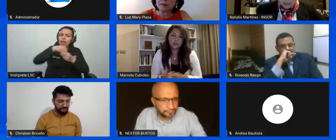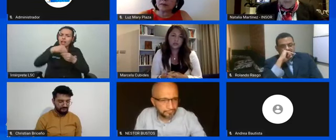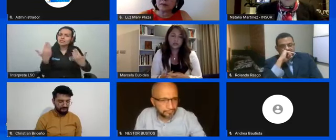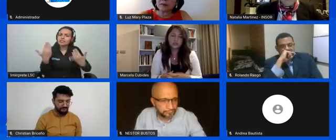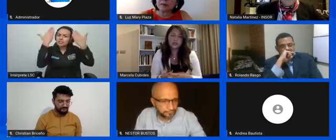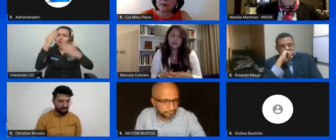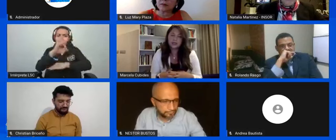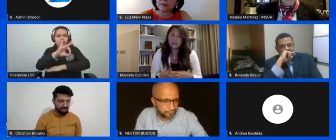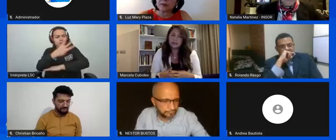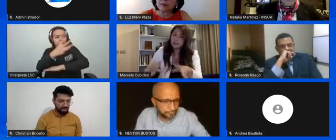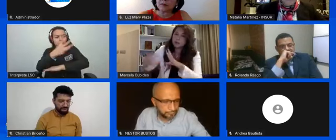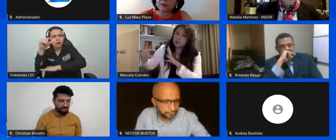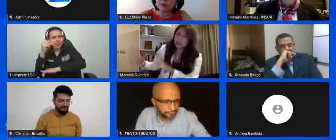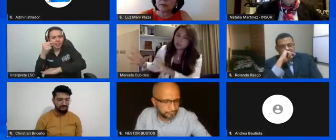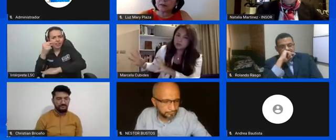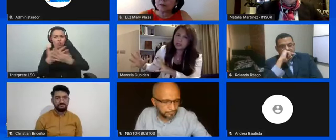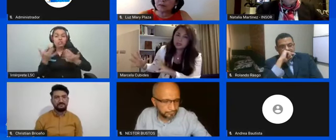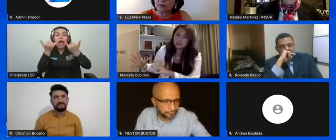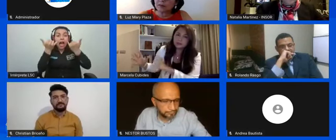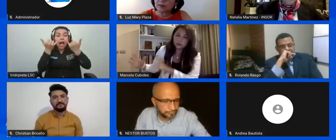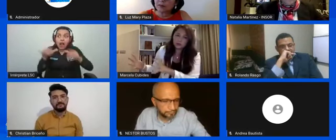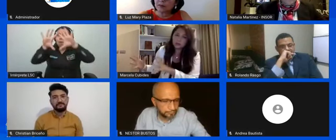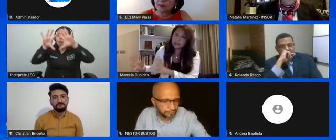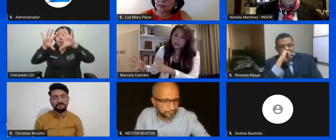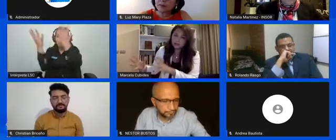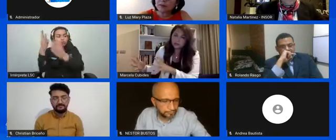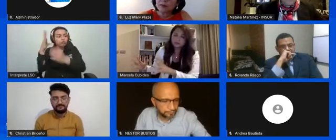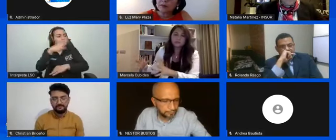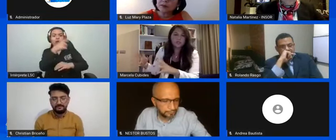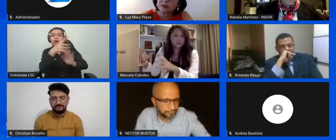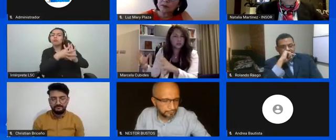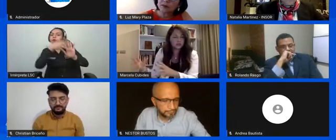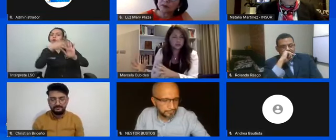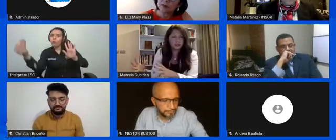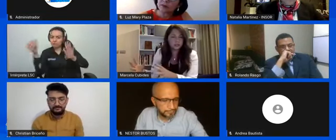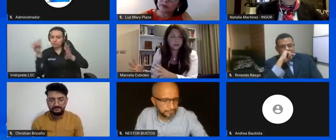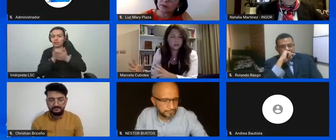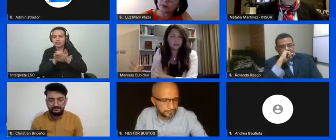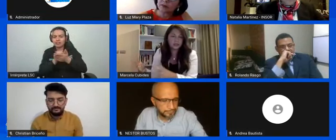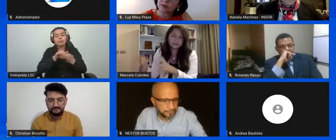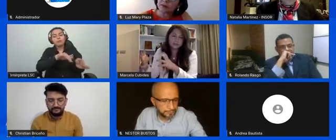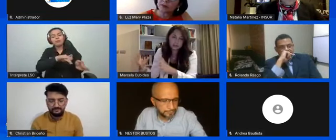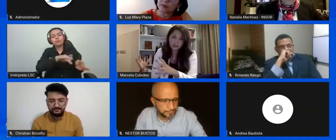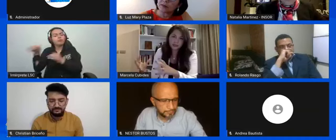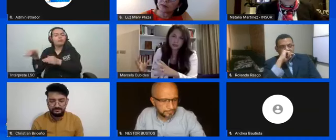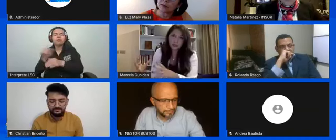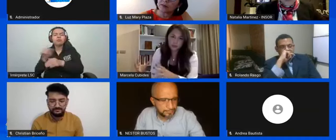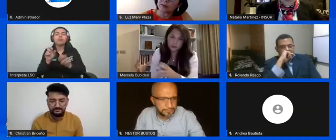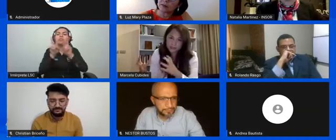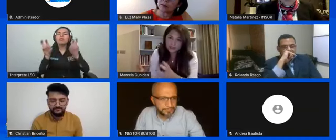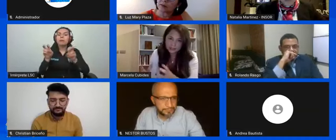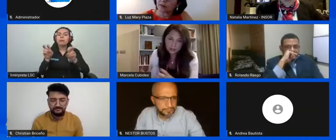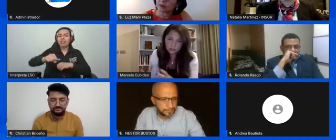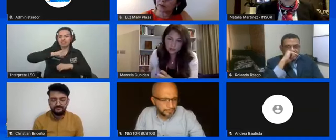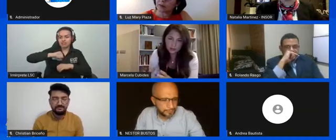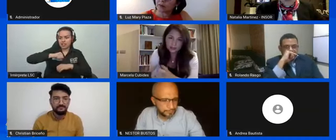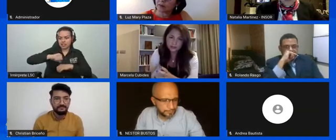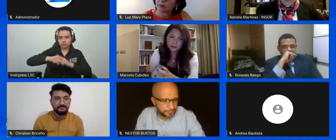dentro de esos modelos. Y el otro proyecto era Entorno de Derechos, que era un proyecto bien lindo porque sabíamos que no podemos ir